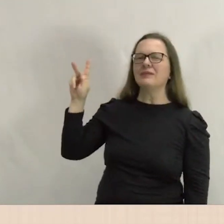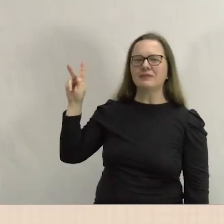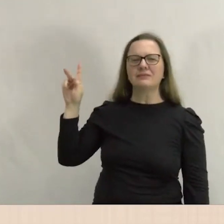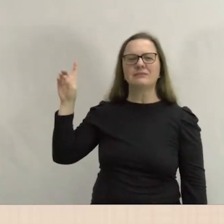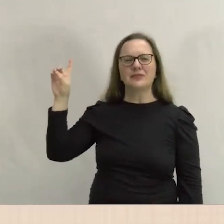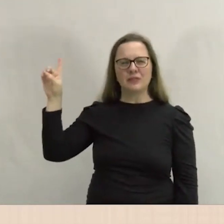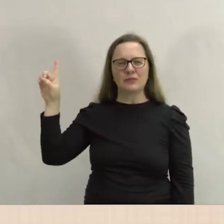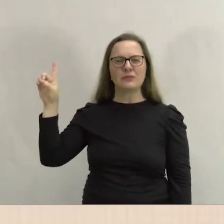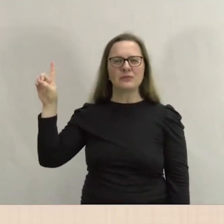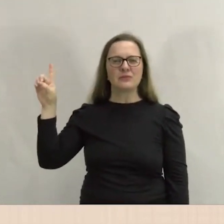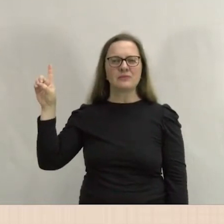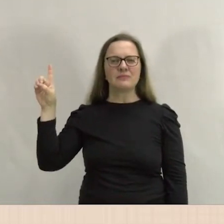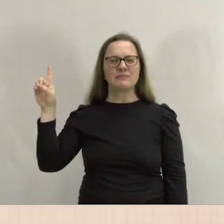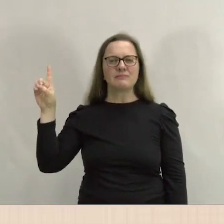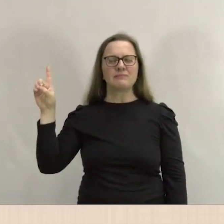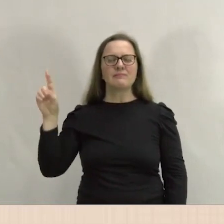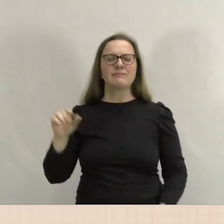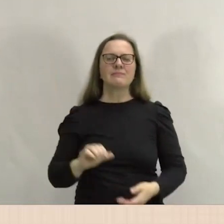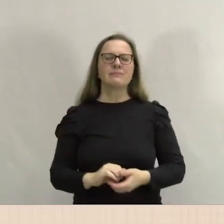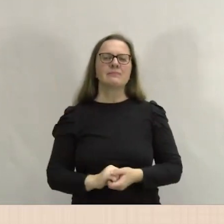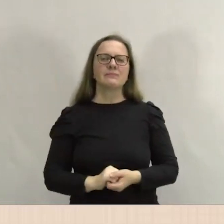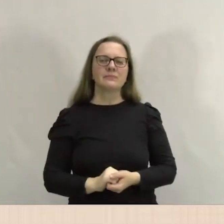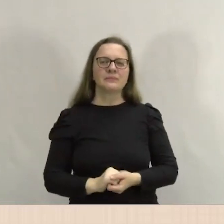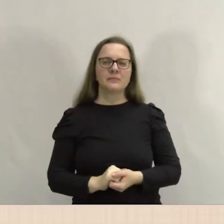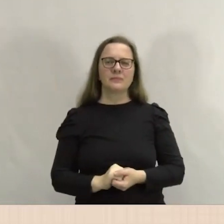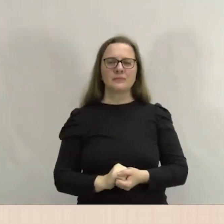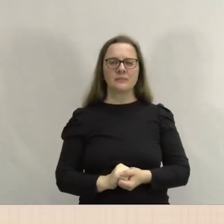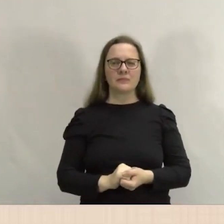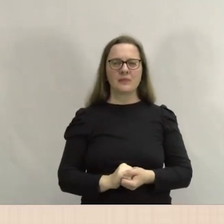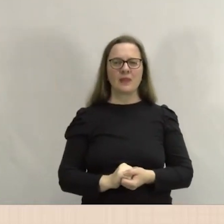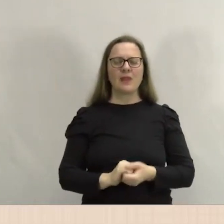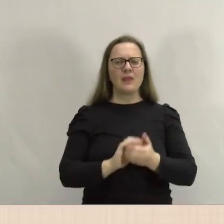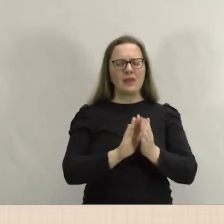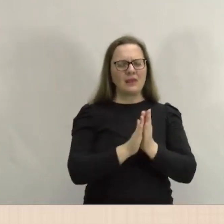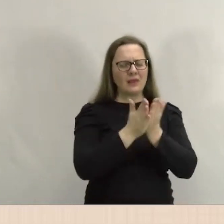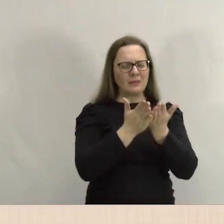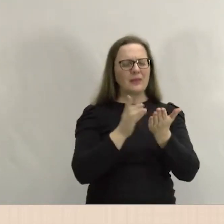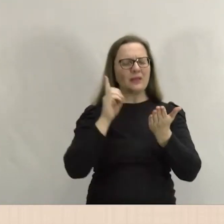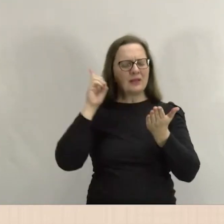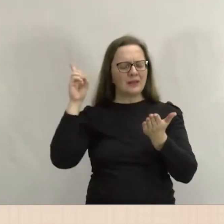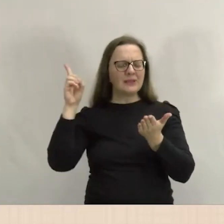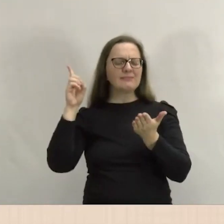fugir dos trilhos da Bíblia.